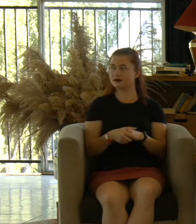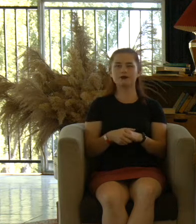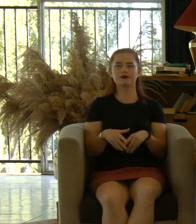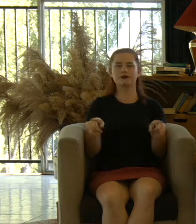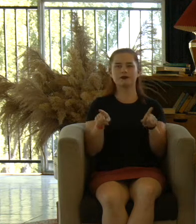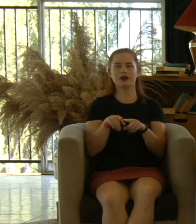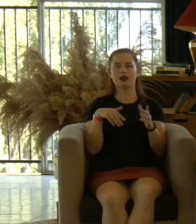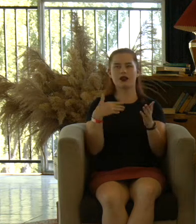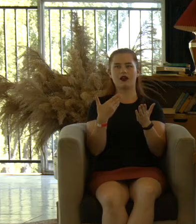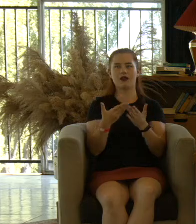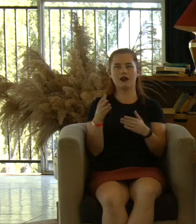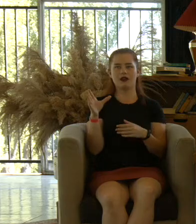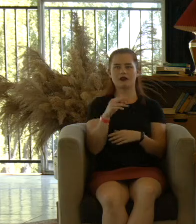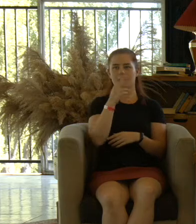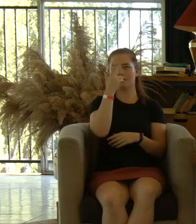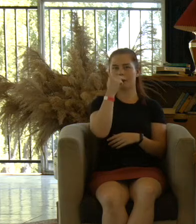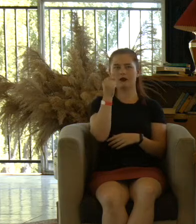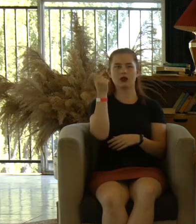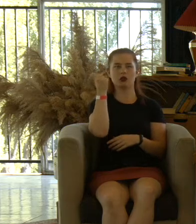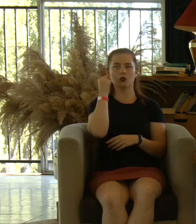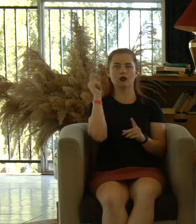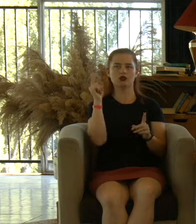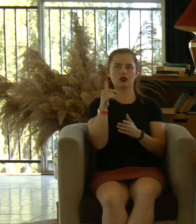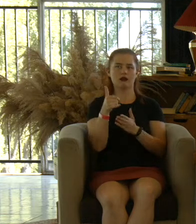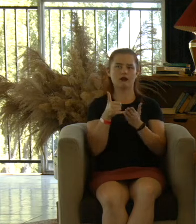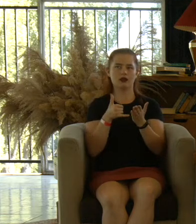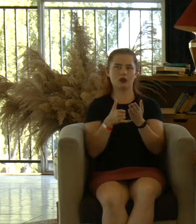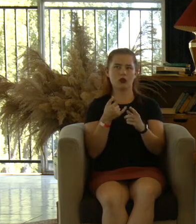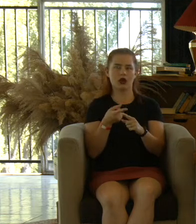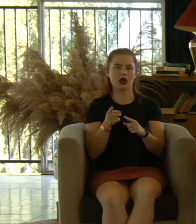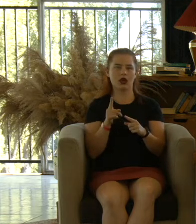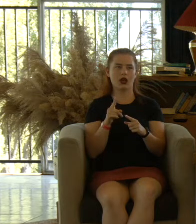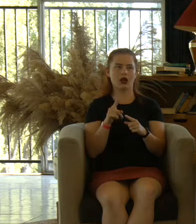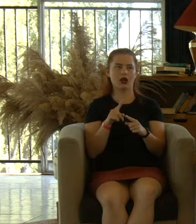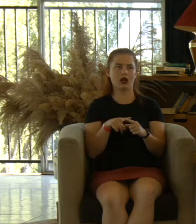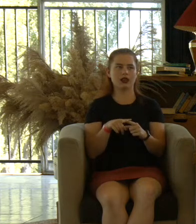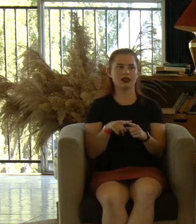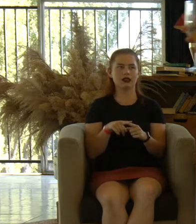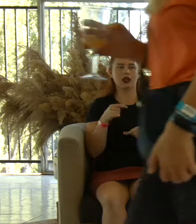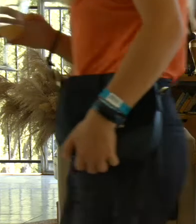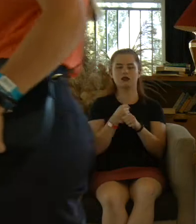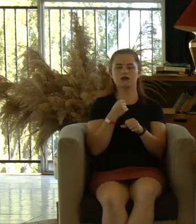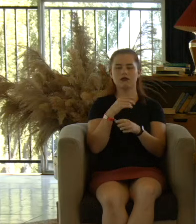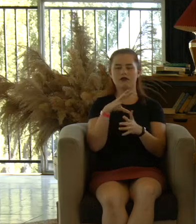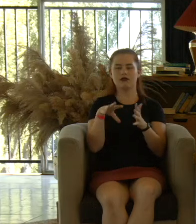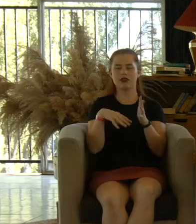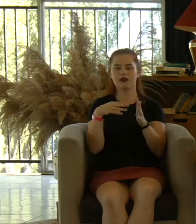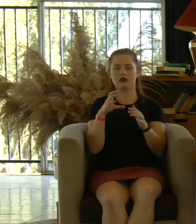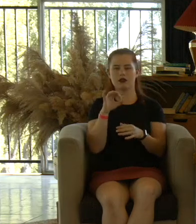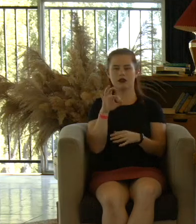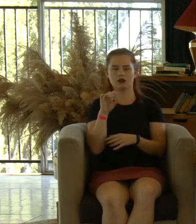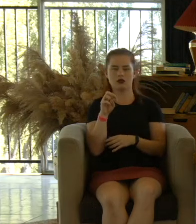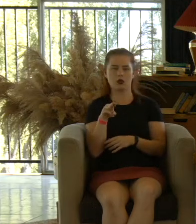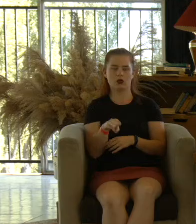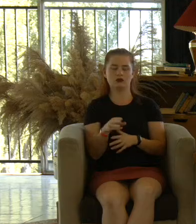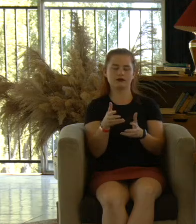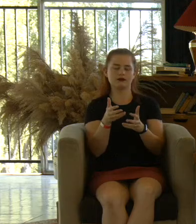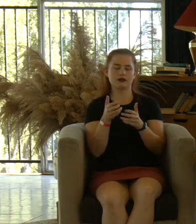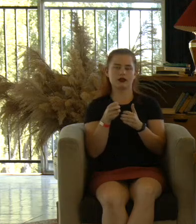Так вот, все привыкли думать, что вино – это ферментированный виноградный сок. То есть